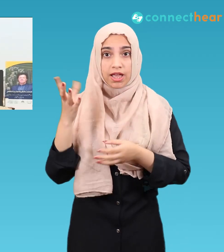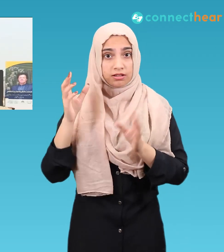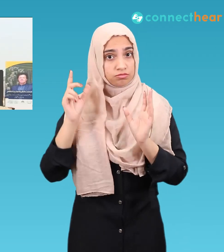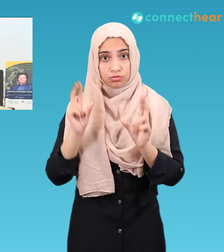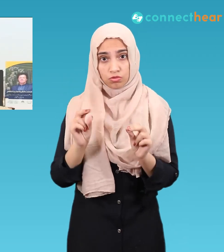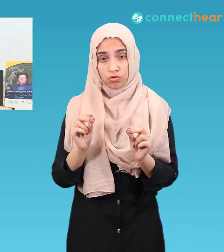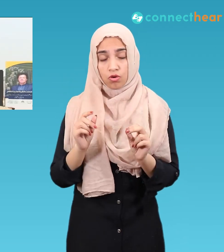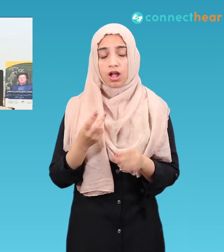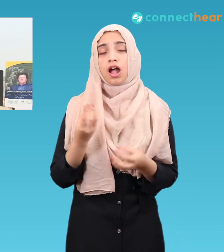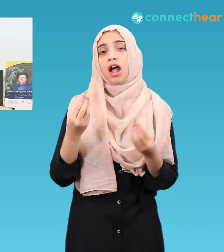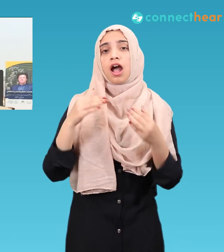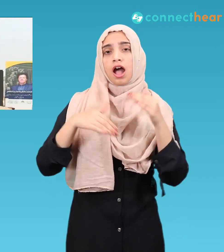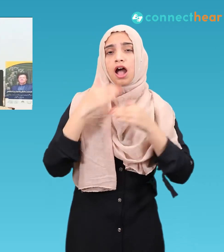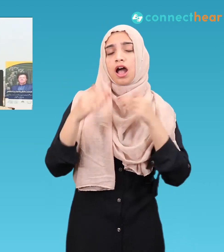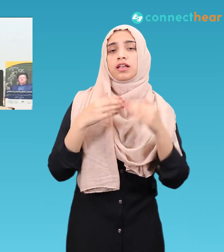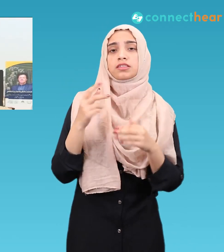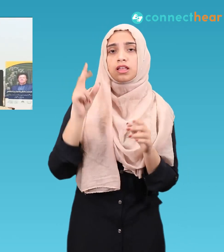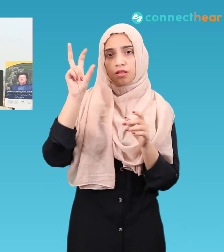1500